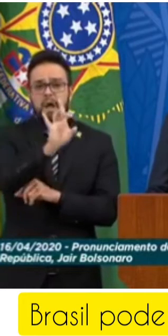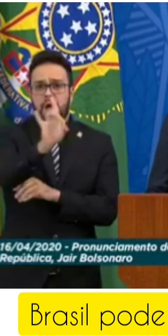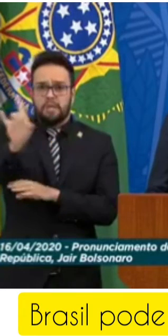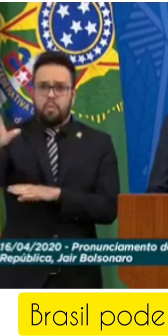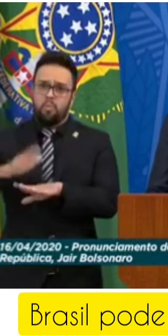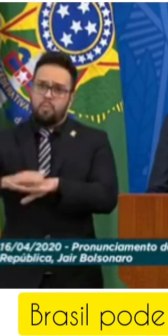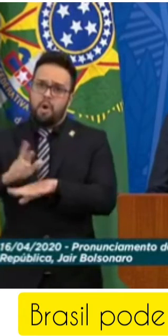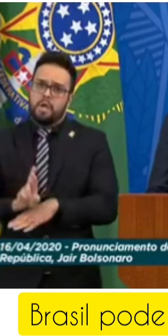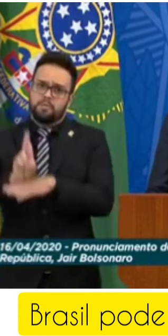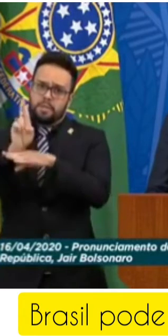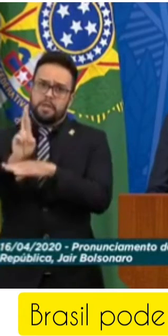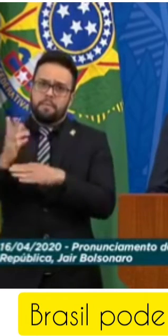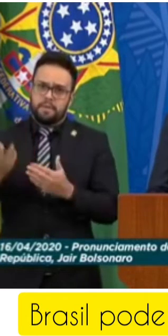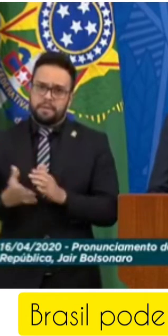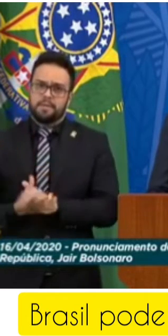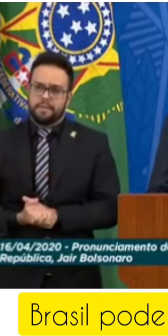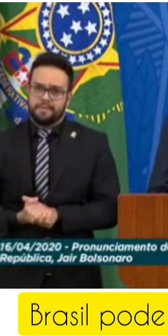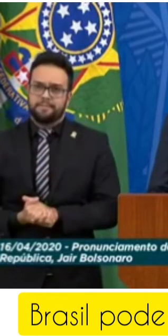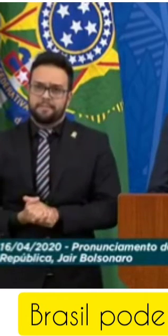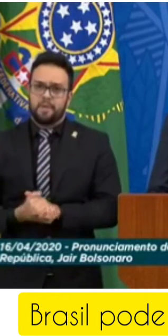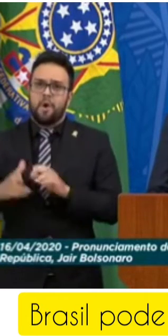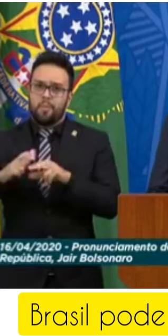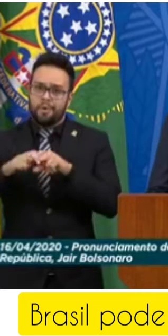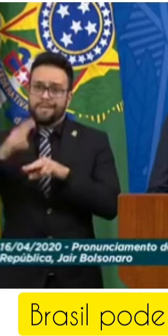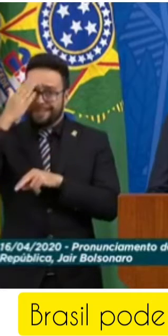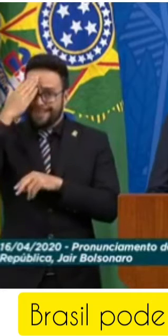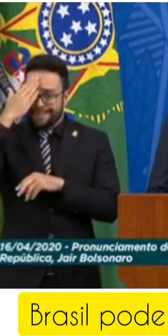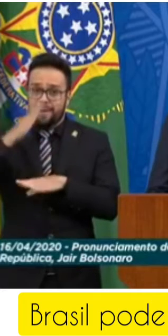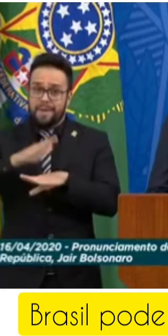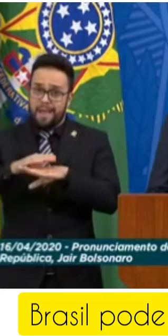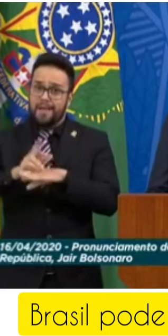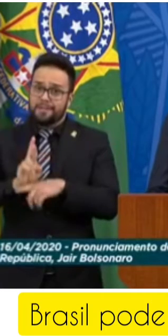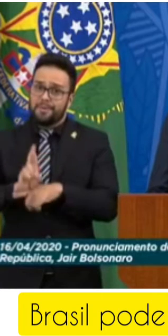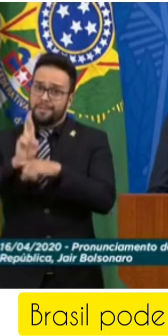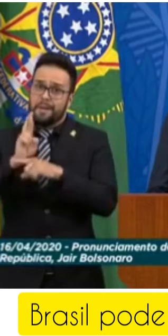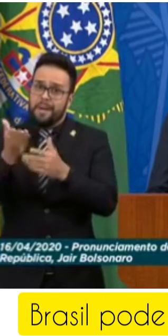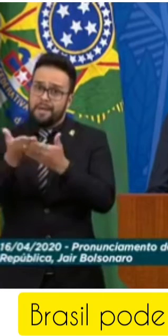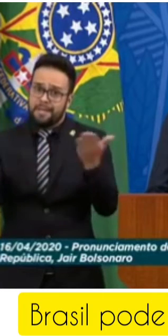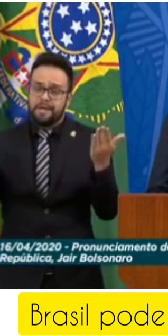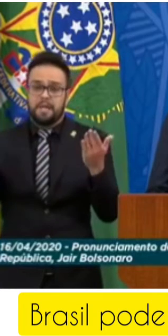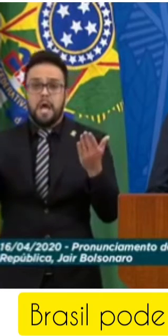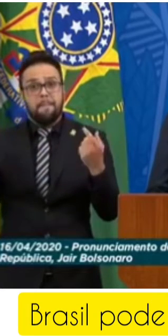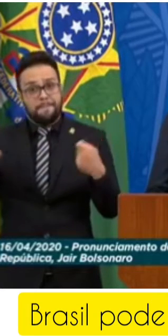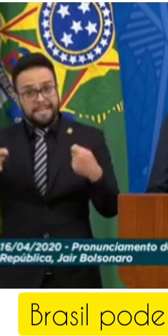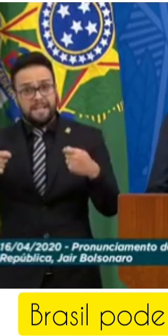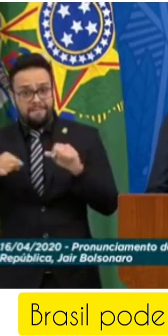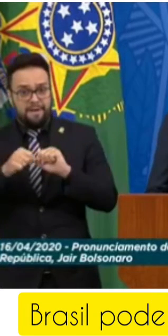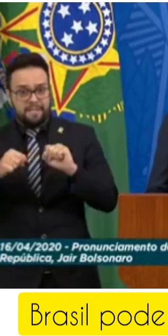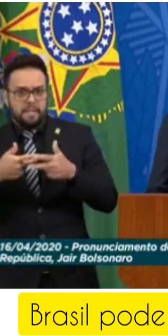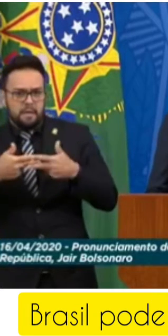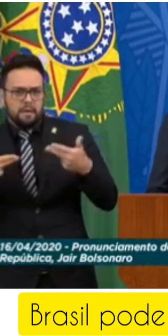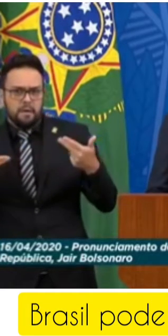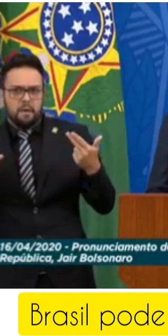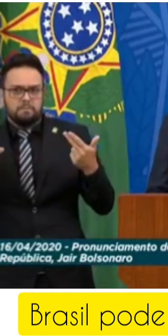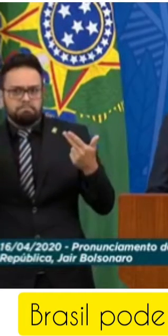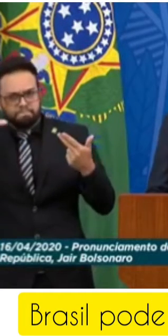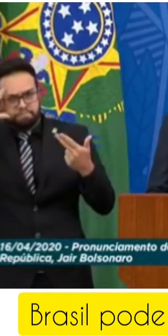O preço vai ser alto. Tinham que fazer alguma coisa? Tinham. Mas se,